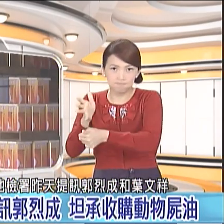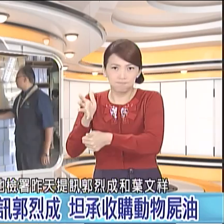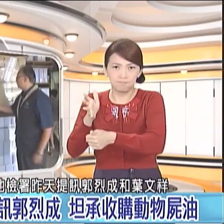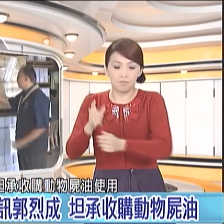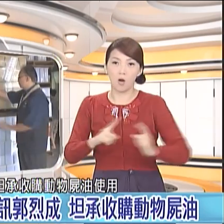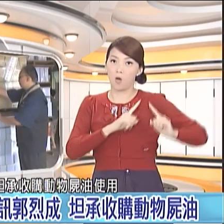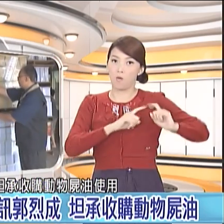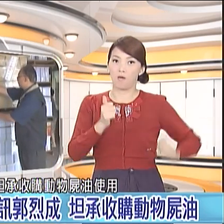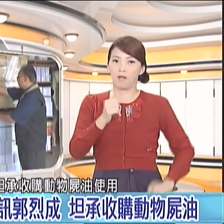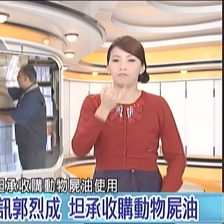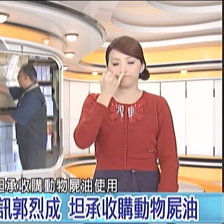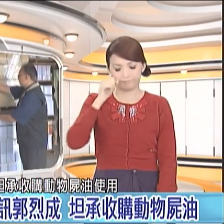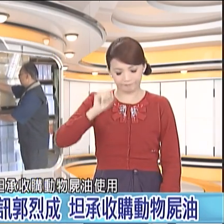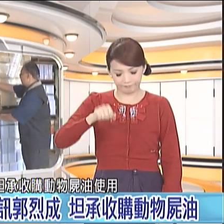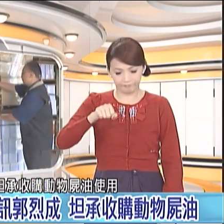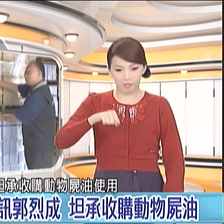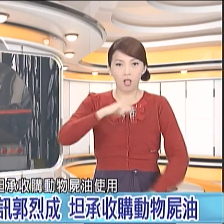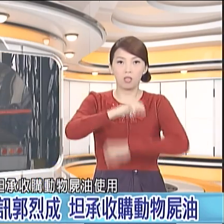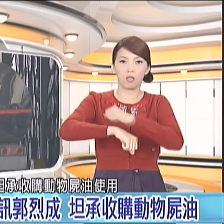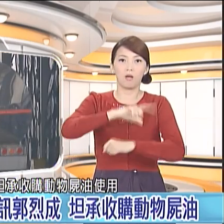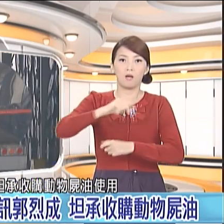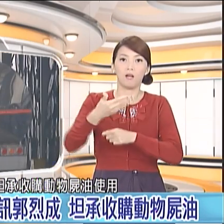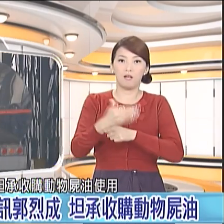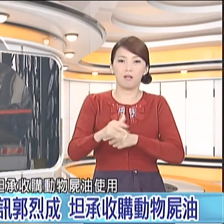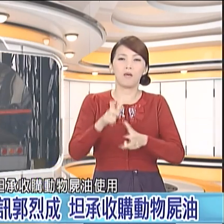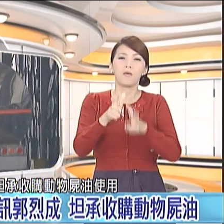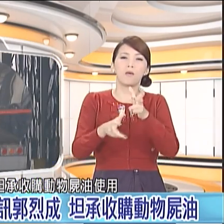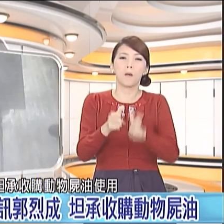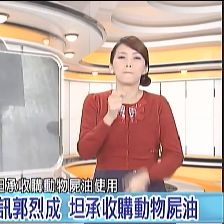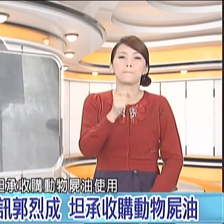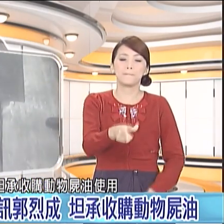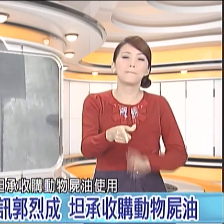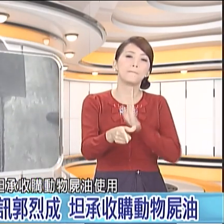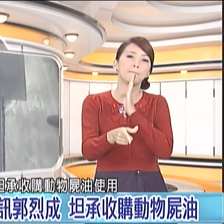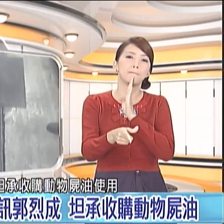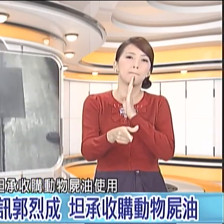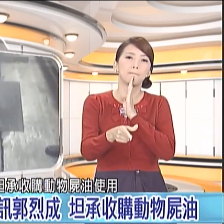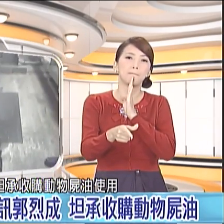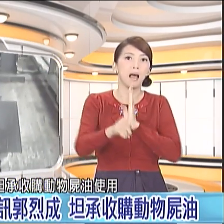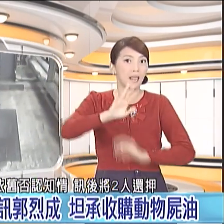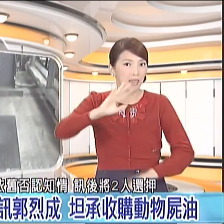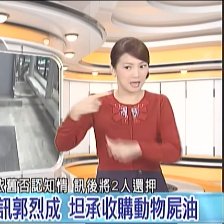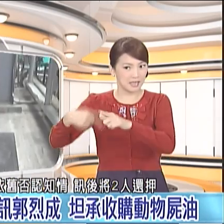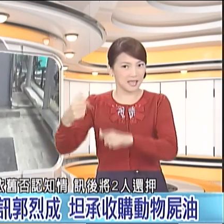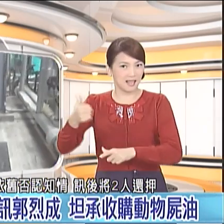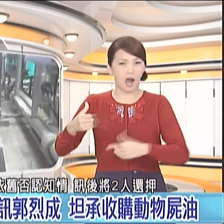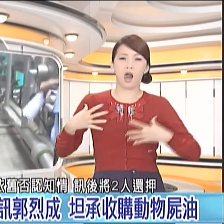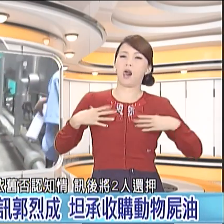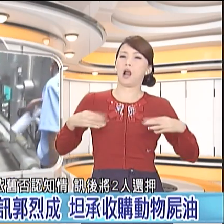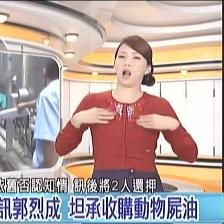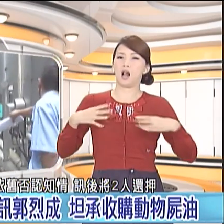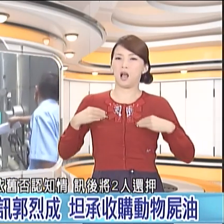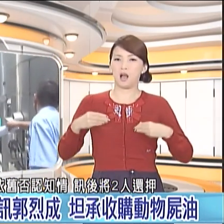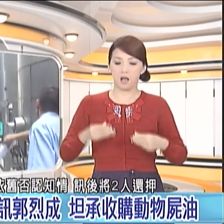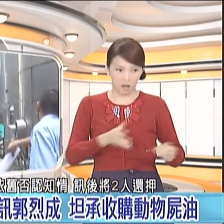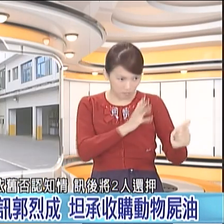烈成他已经坦承收购动物尸油来使用，但是叶文祥是仍旧否认知